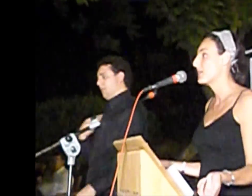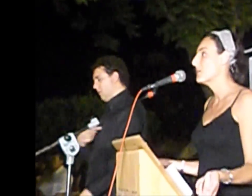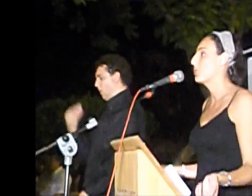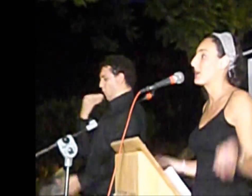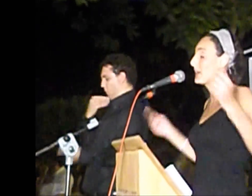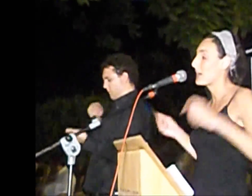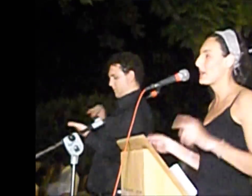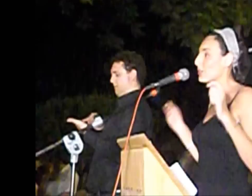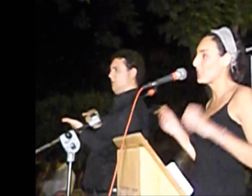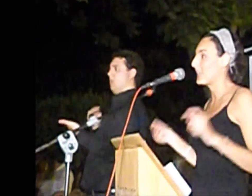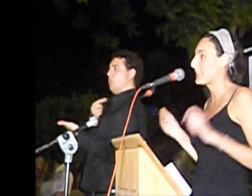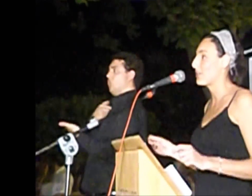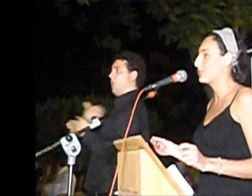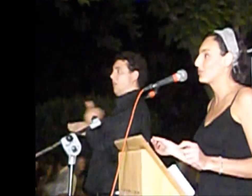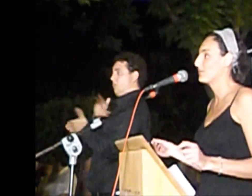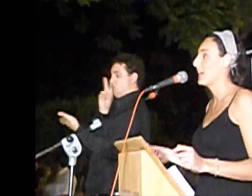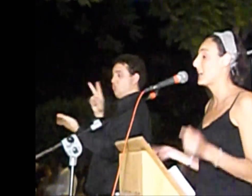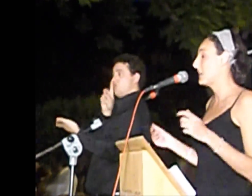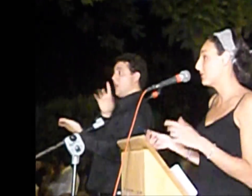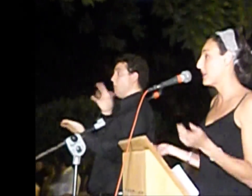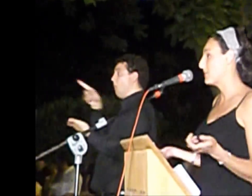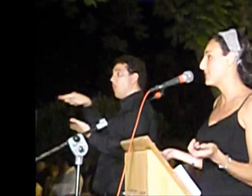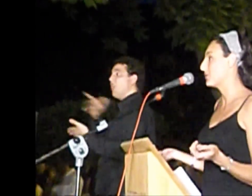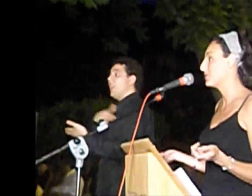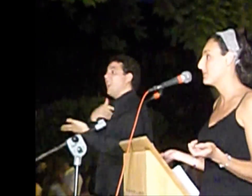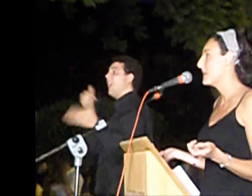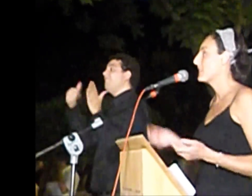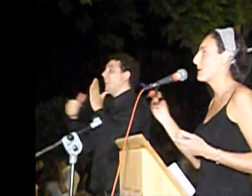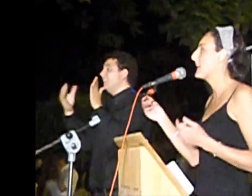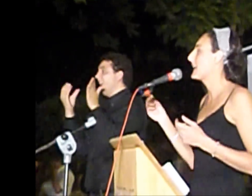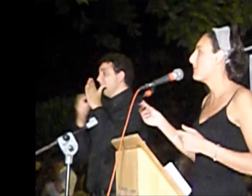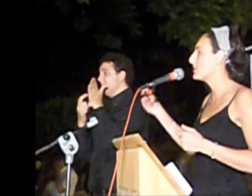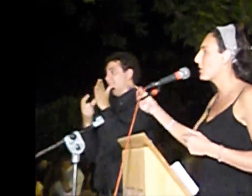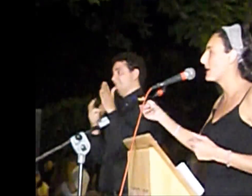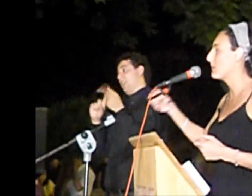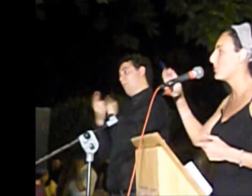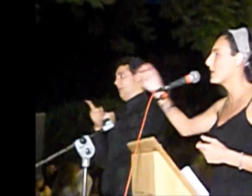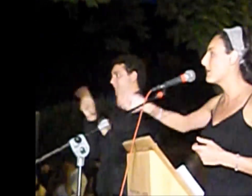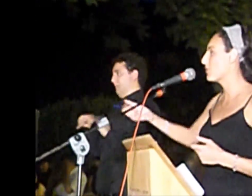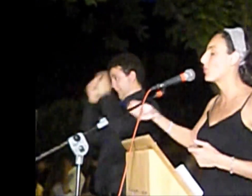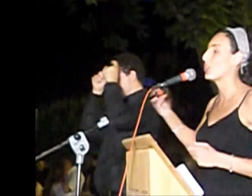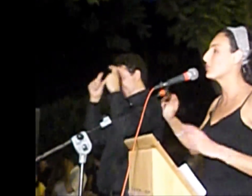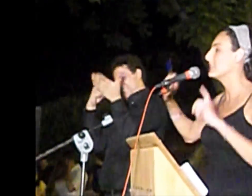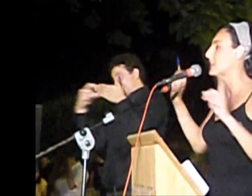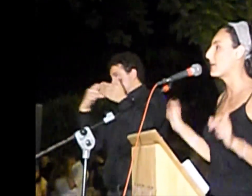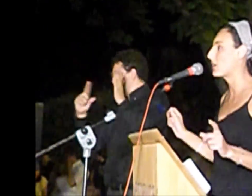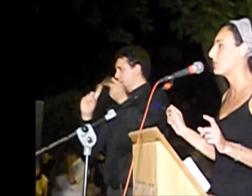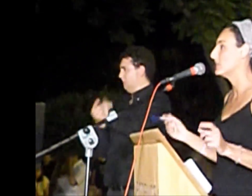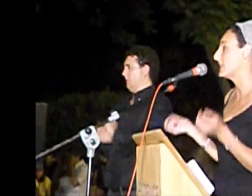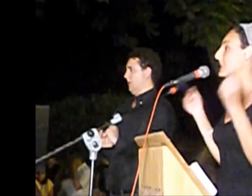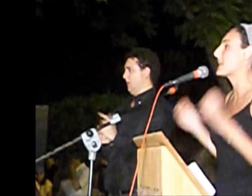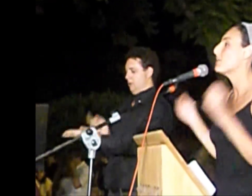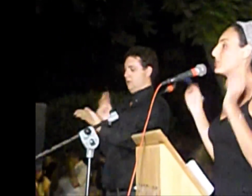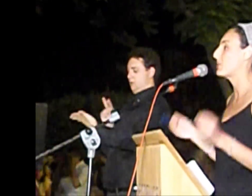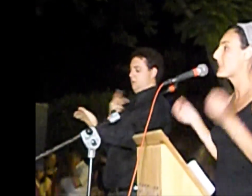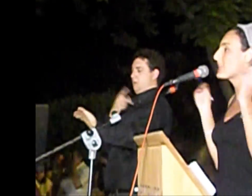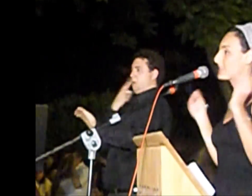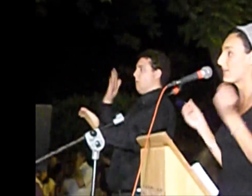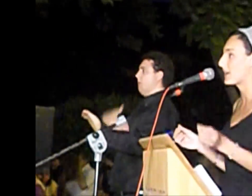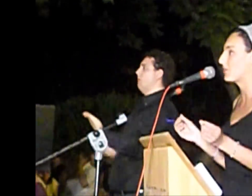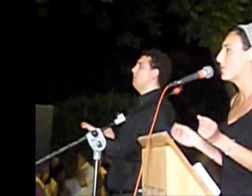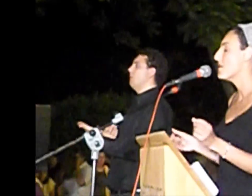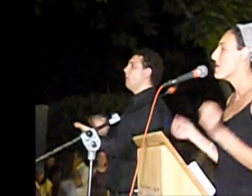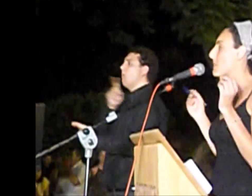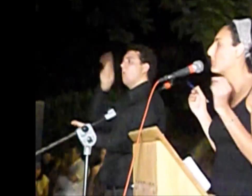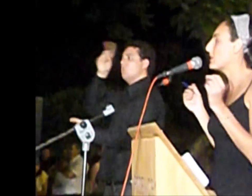saber porque van a cambiar los etiquetados a a los alimentos de manera que vamos a comer pollo lavado con cloro sin saberlo y sin tener la posibilidad